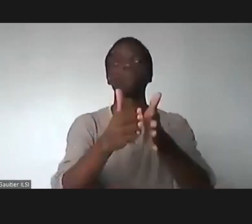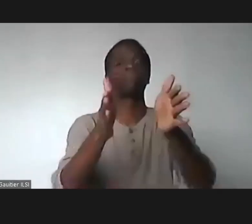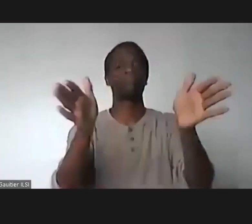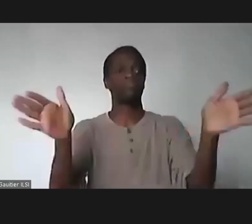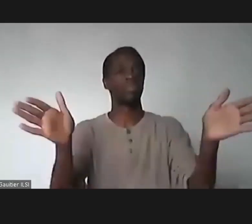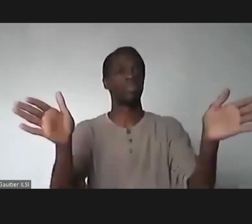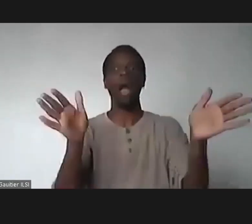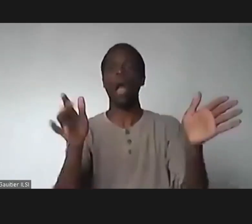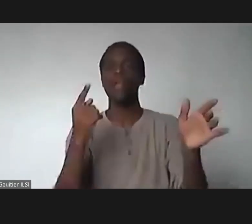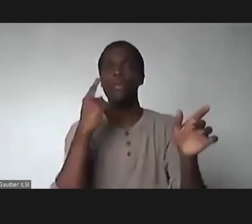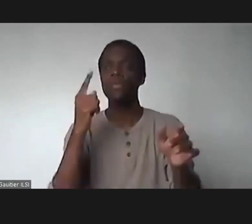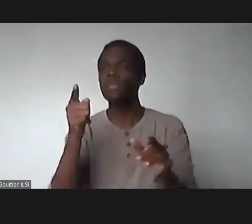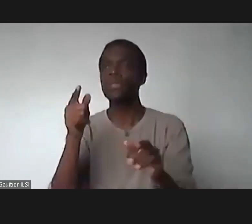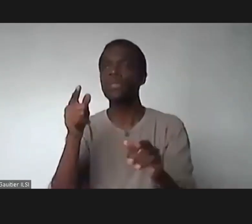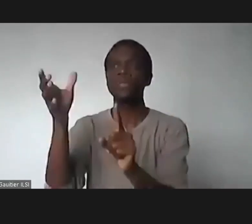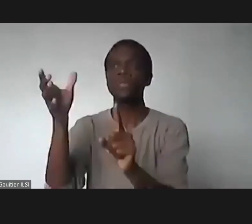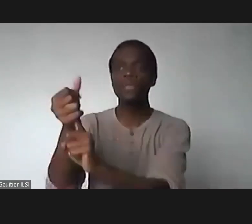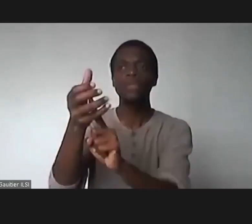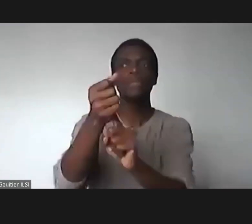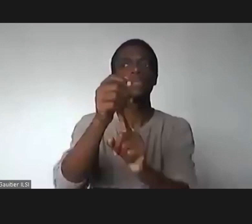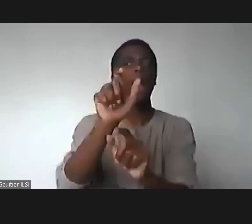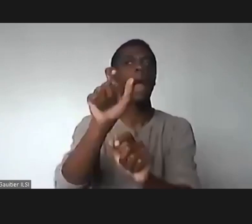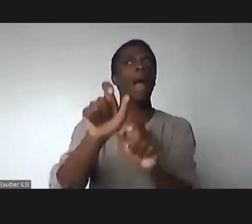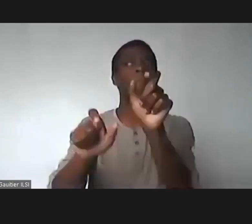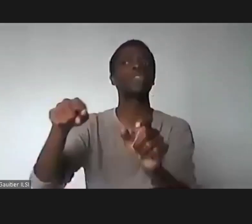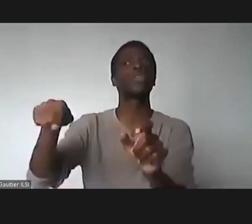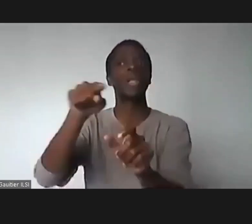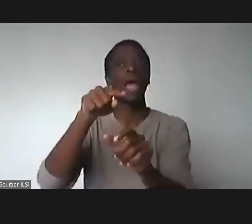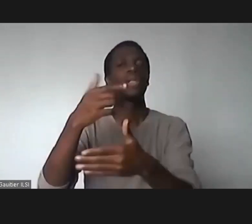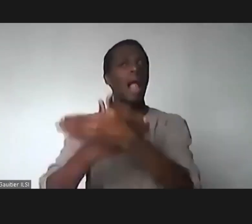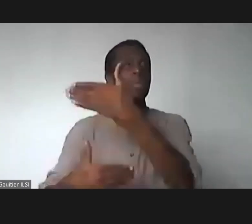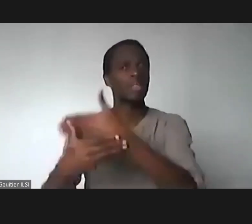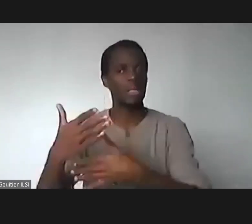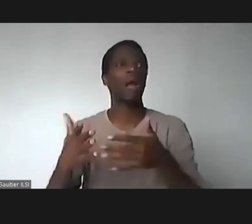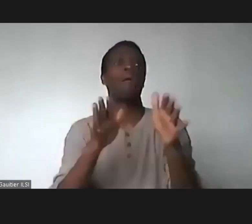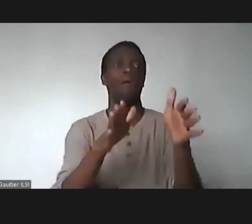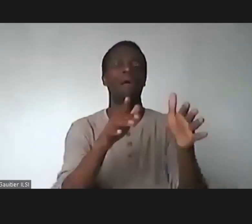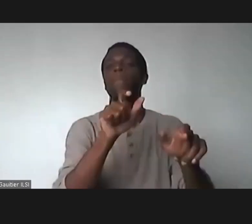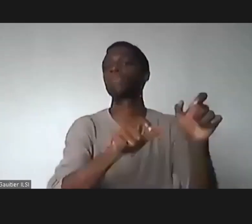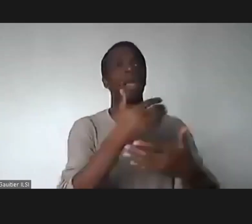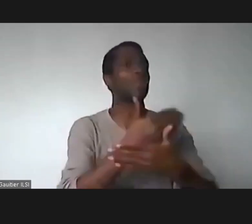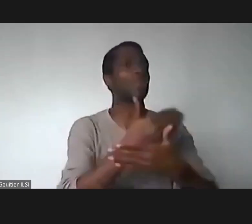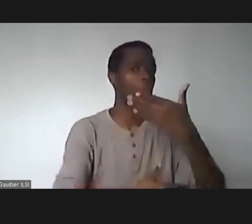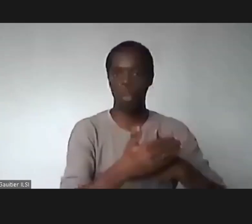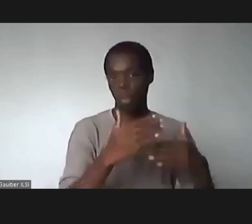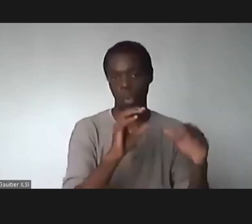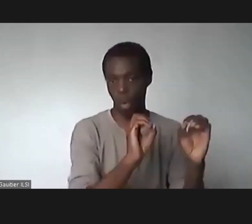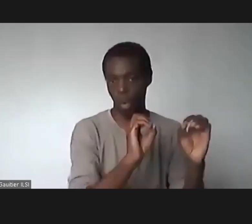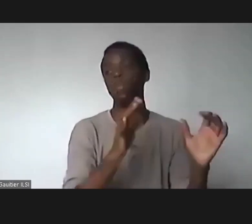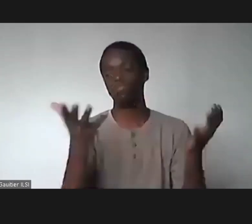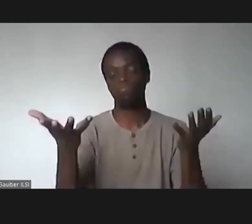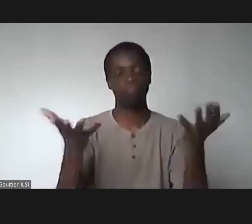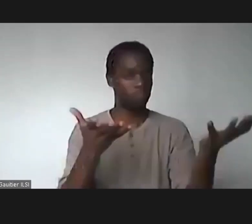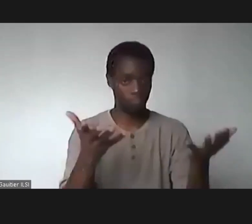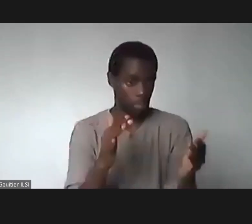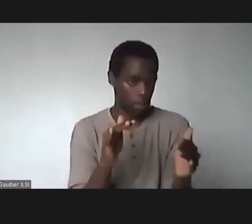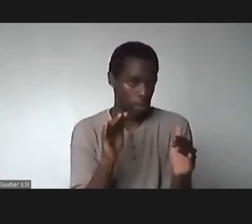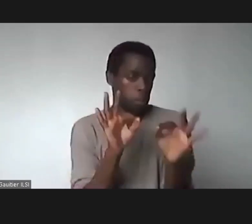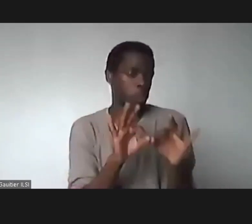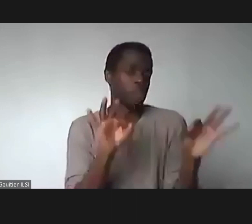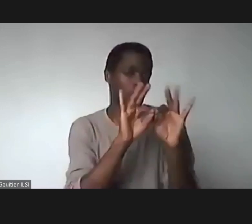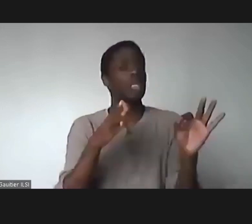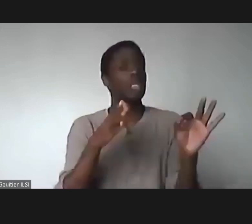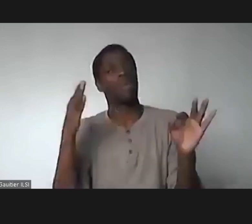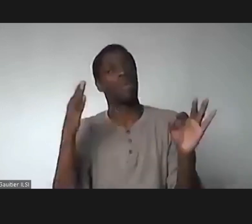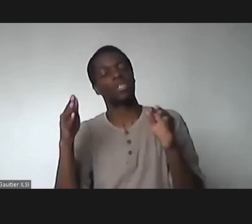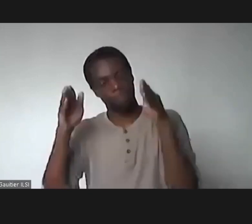sí. Que en la última conferencia del Washington Group en Buenos Aires empezamos a crear un grupo de trabajo sobre esto también para